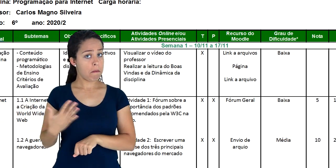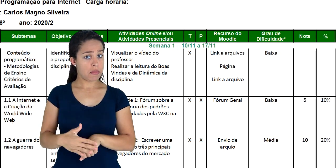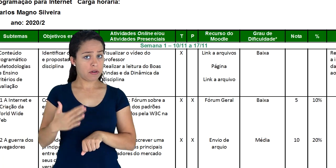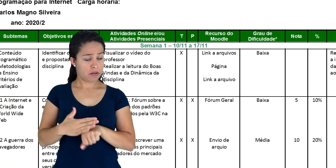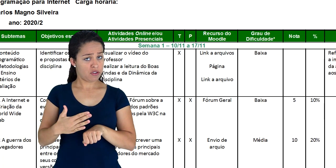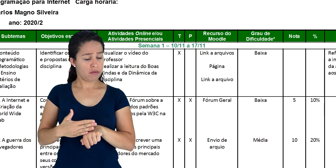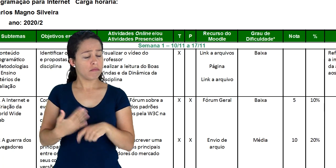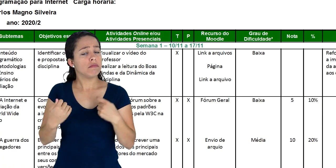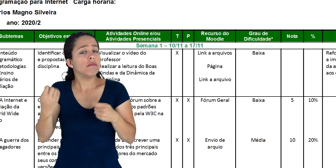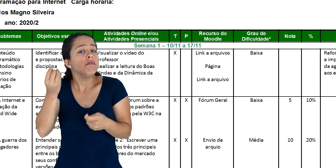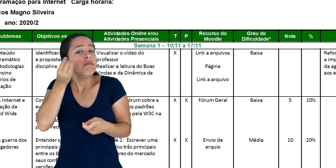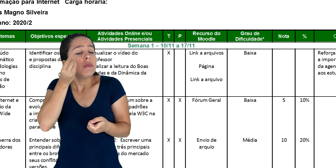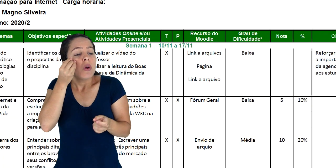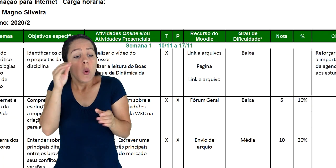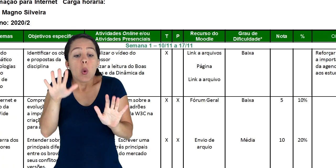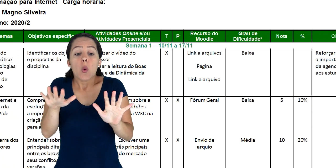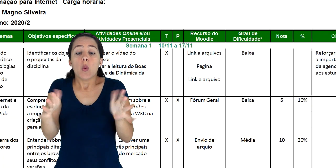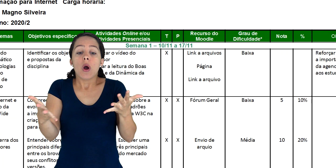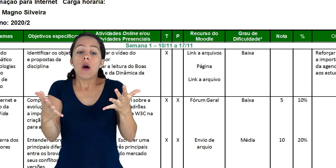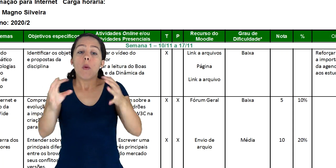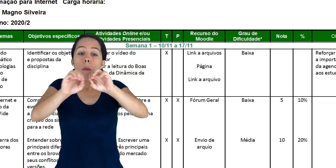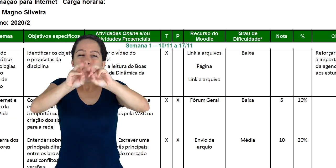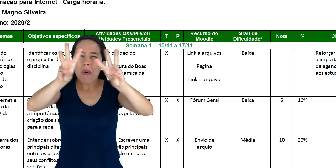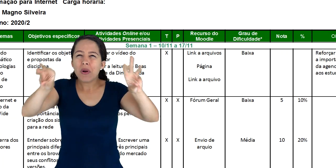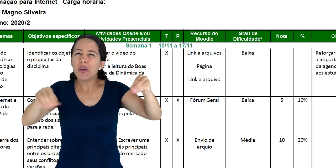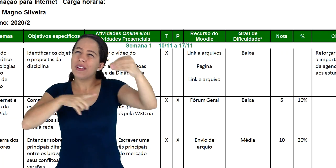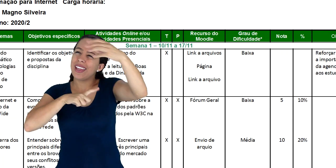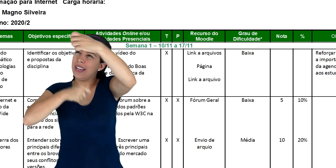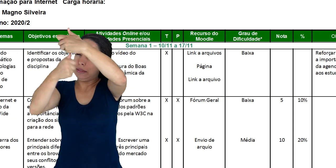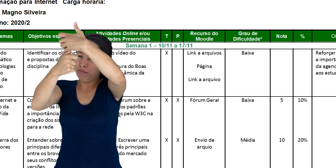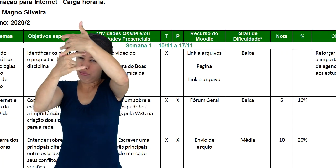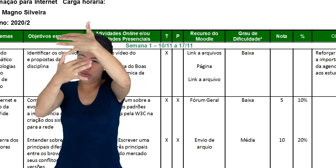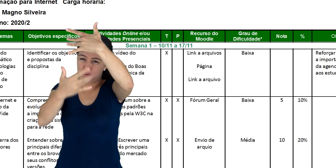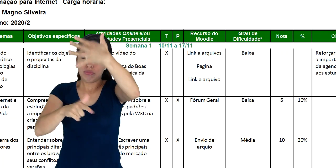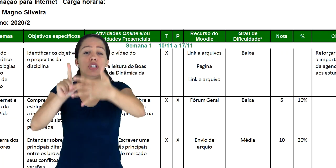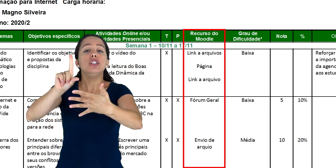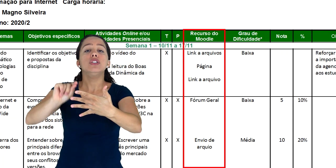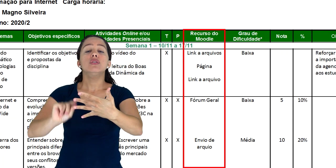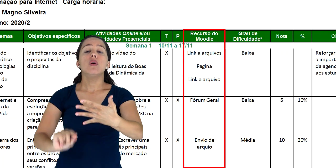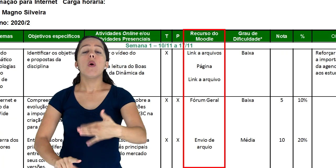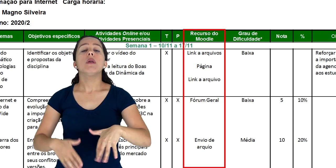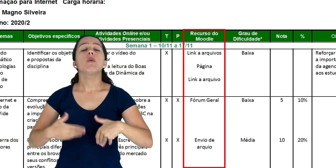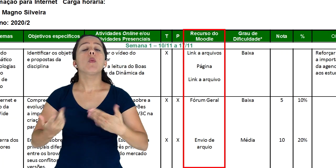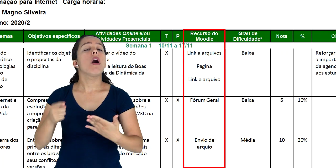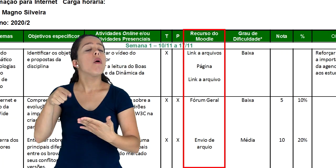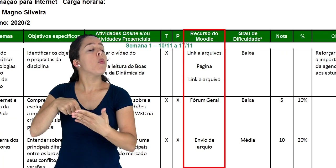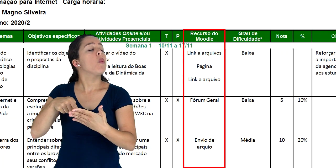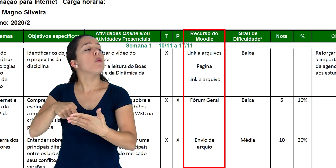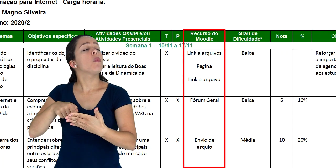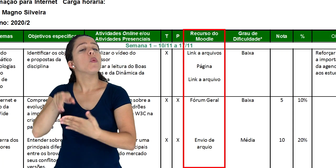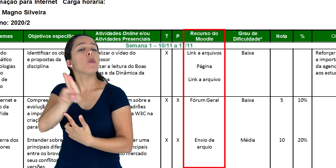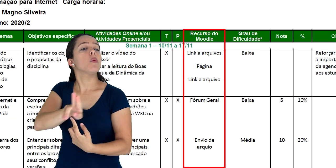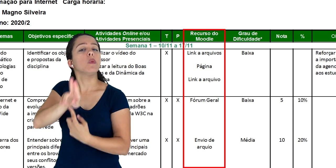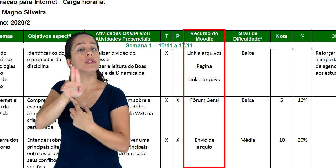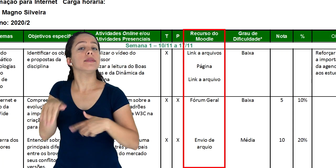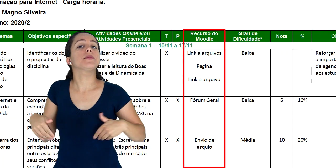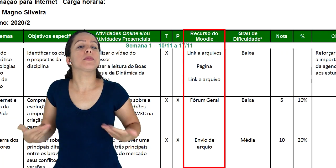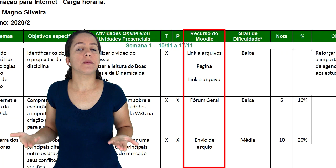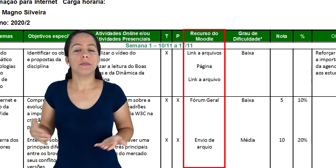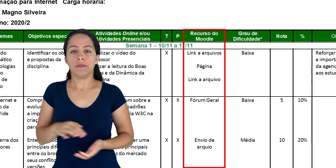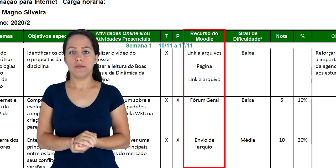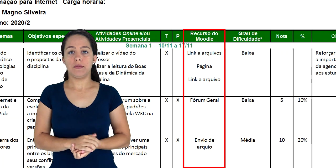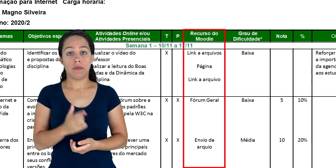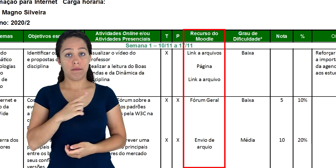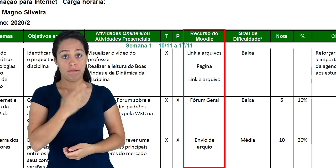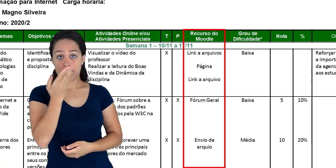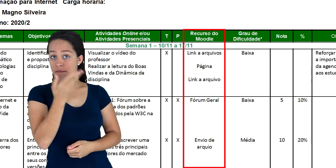ser definido qual é o recurso do Moodle que será utilizado. E aí a gente tem a coluna específica